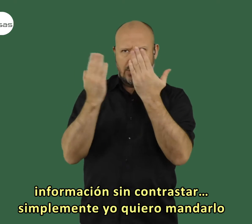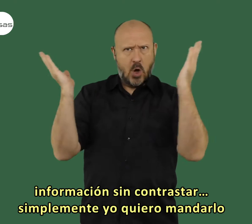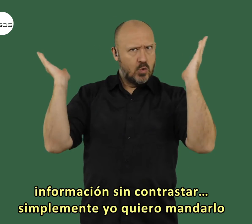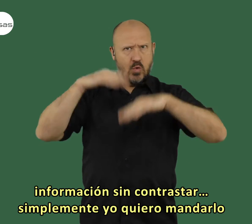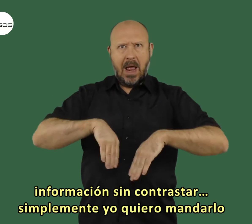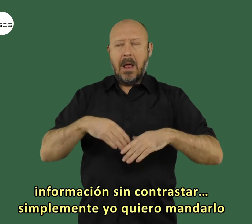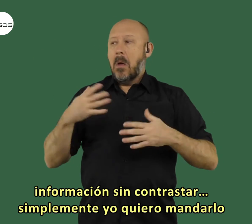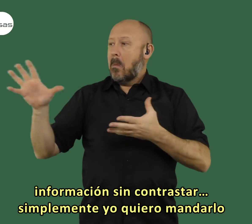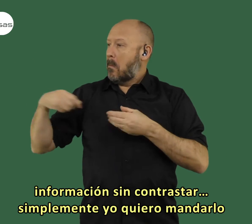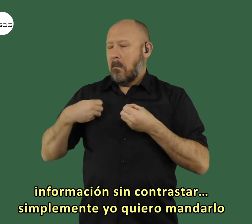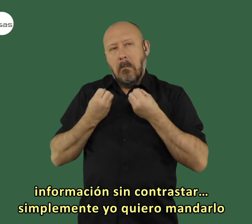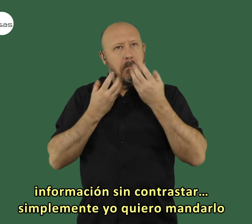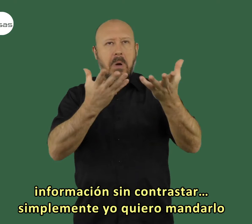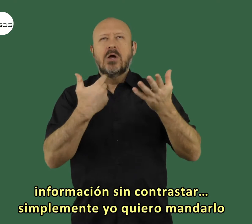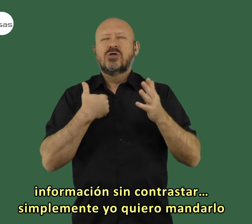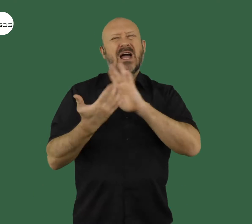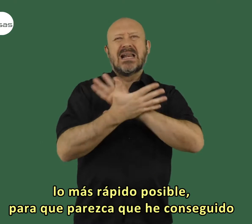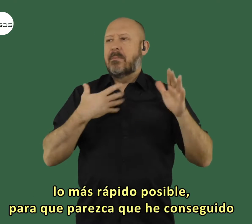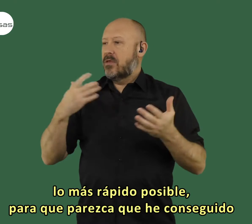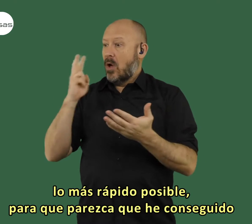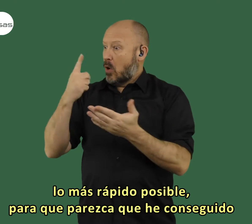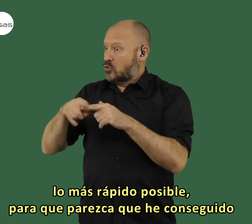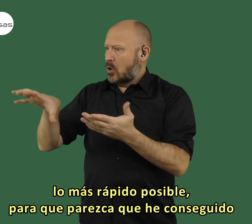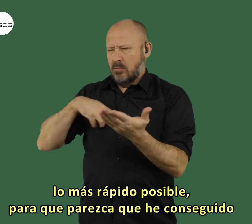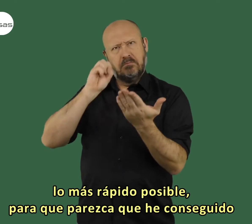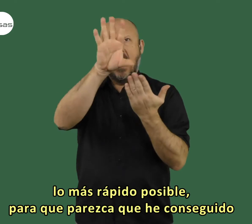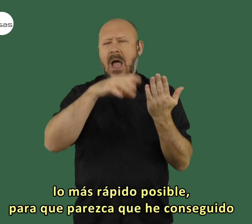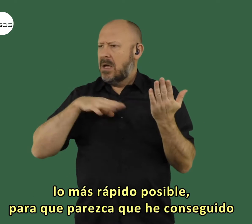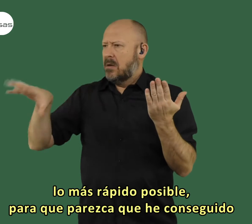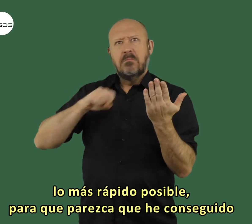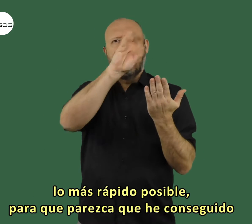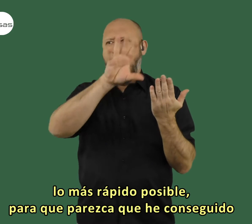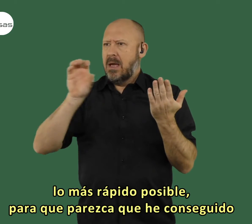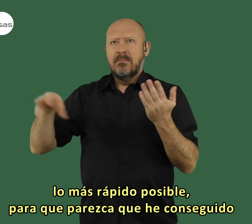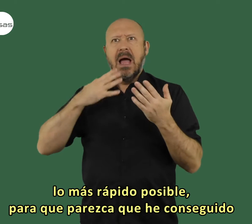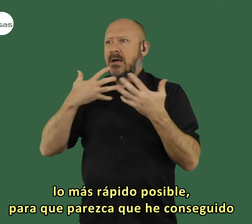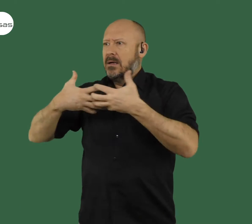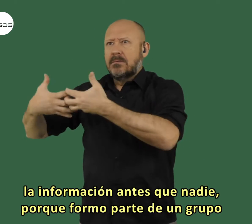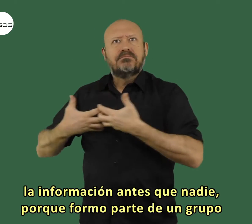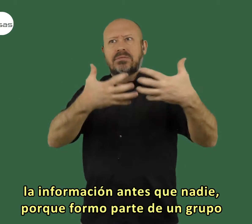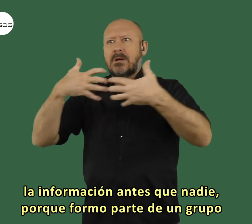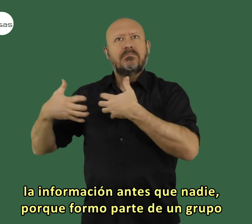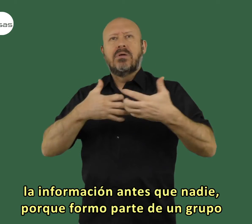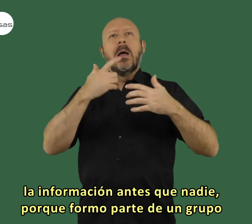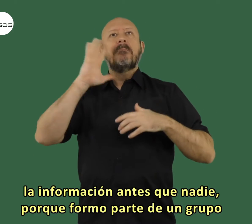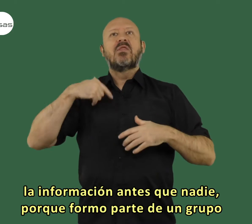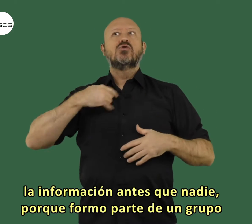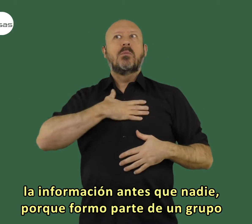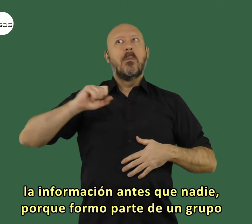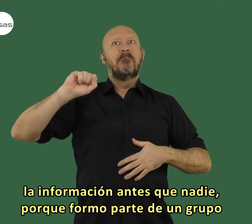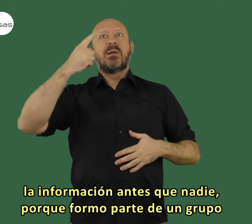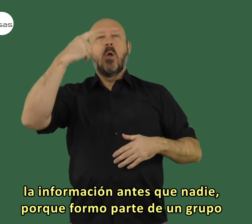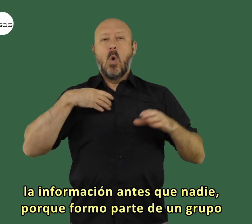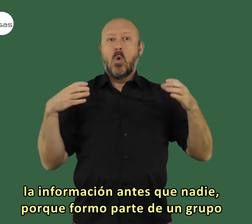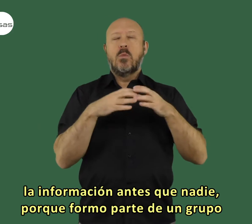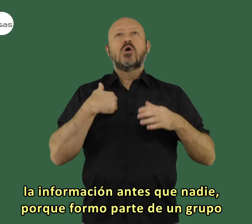contrastar, simplemente yo quiero mandarlo lo más rápido posible para que parezca que he conseguido la información antes que